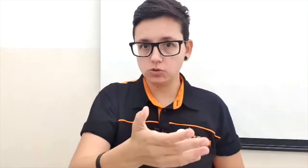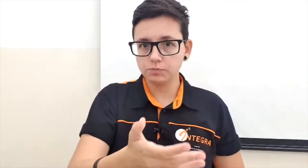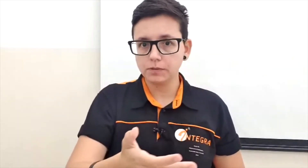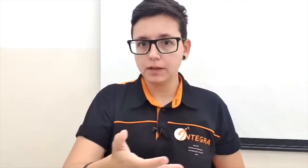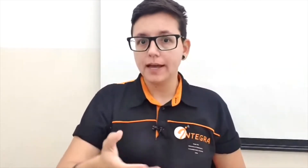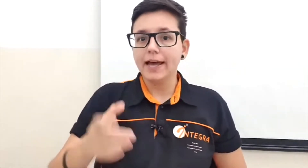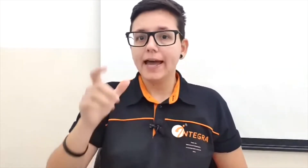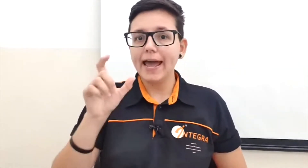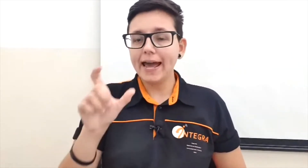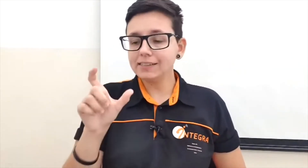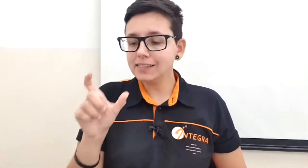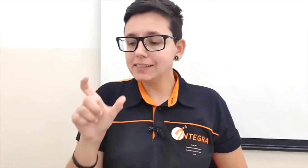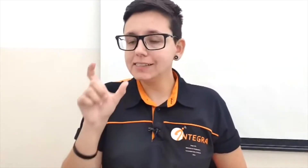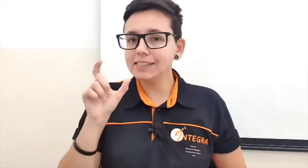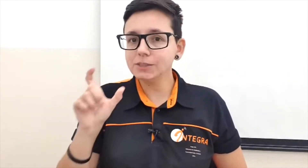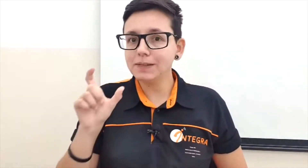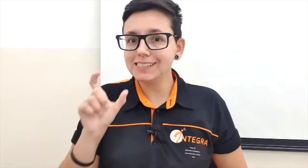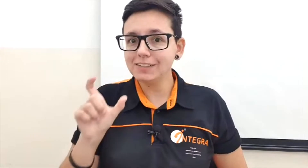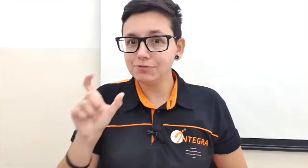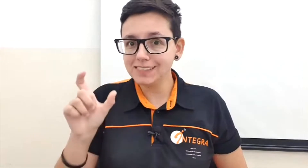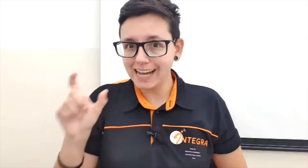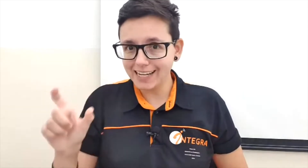artigos, essas especificidades,